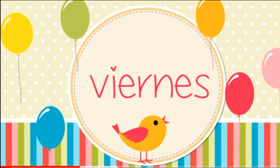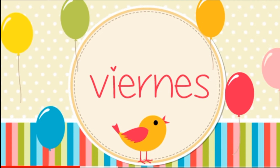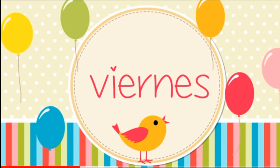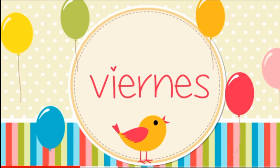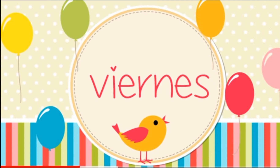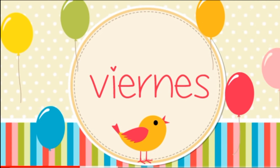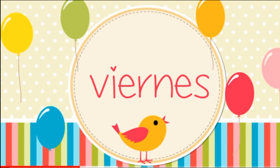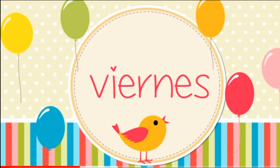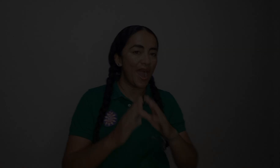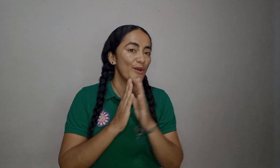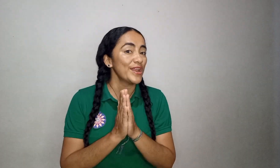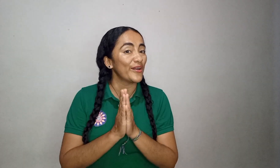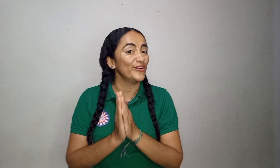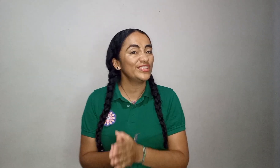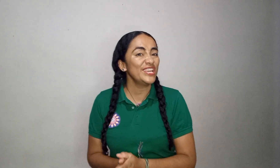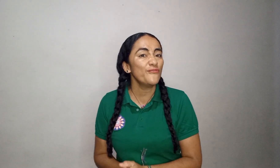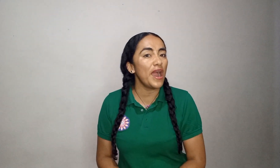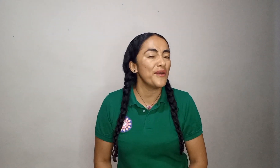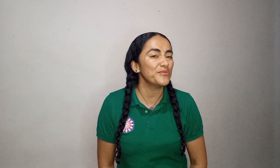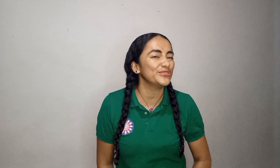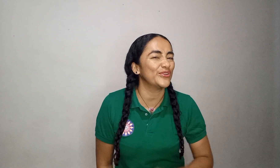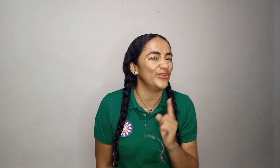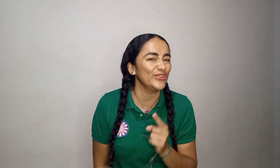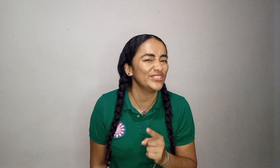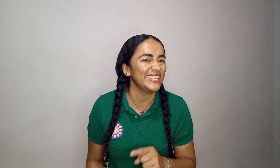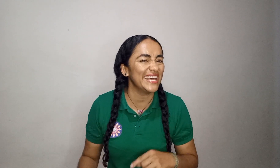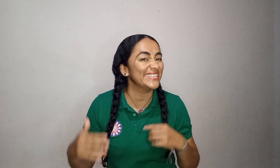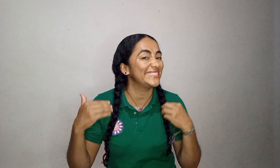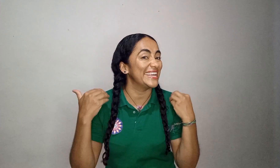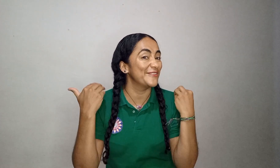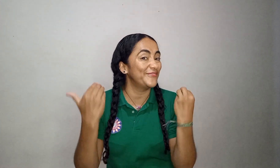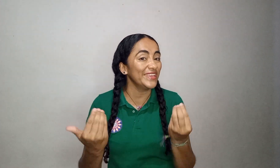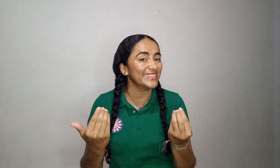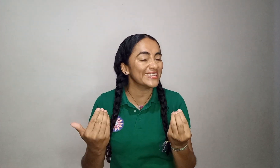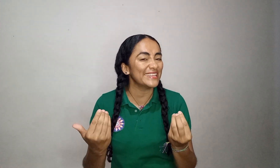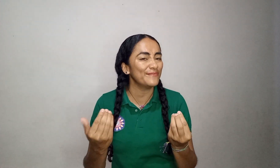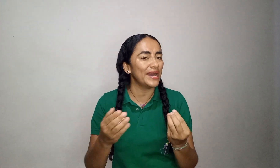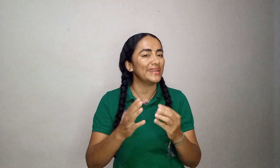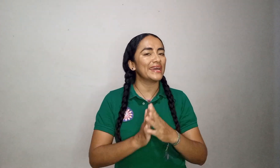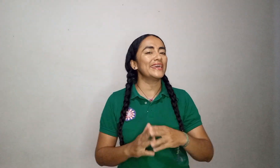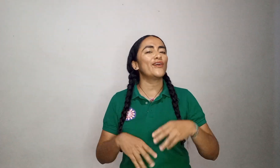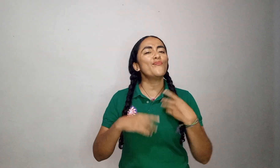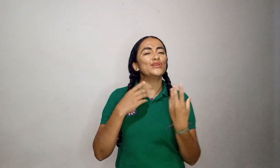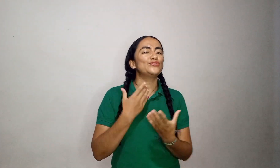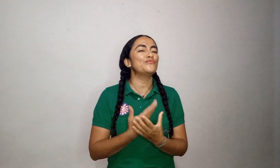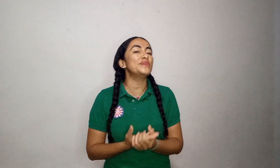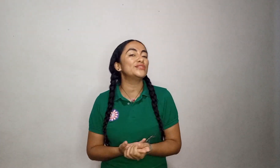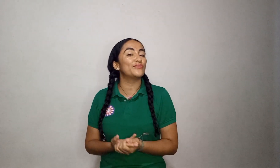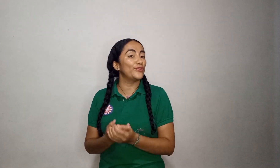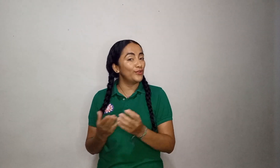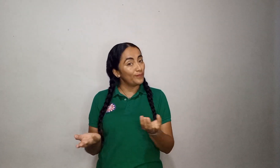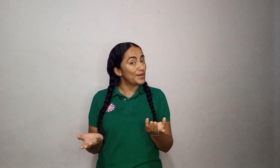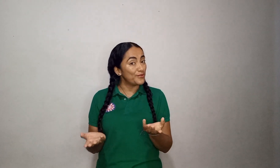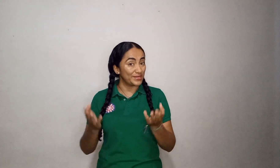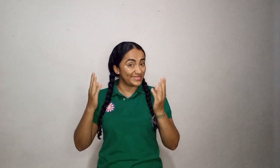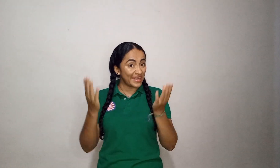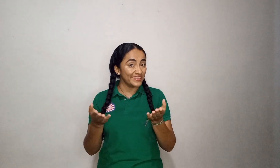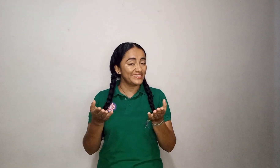Viernes. Ahora continuamos con los días del fin de semana, que, como su mismo nombre lo está